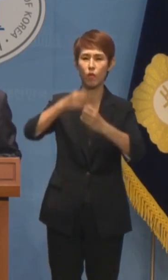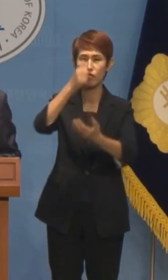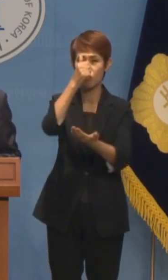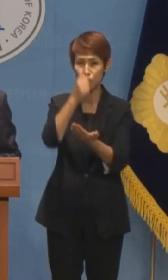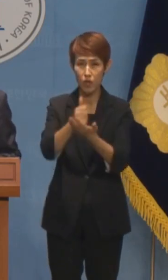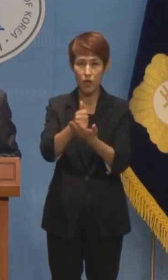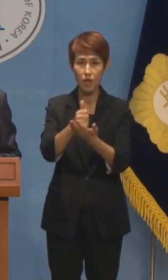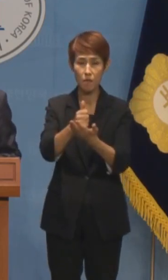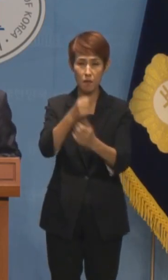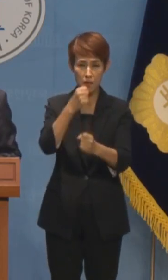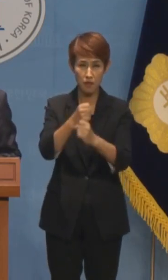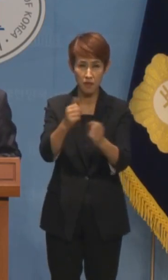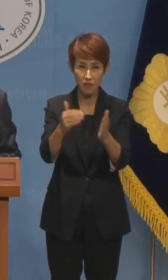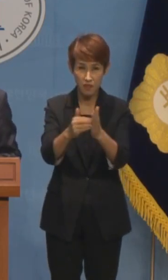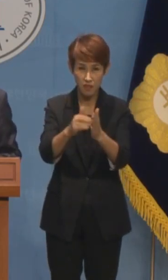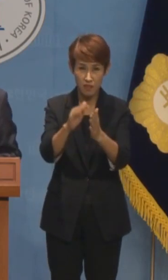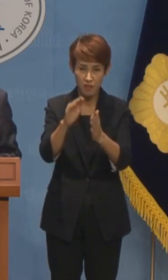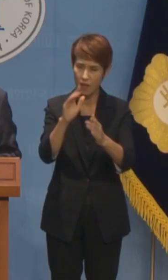그치지 않습니다.